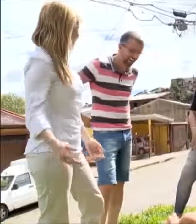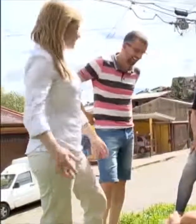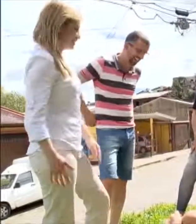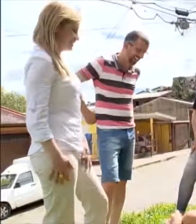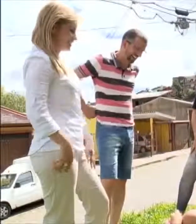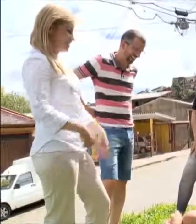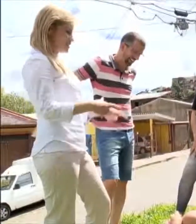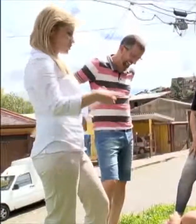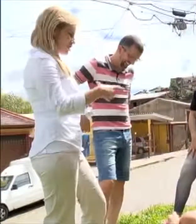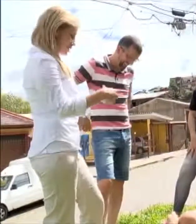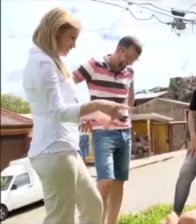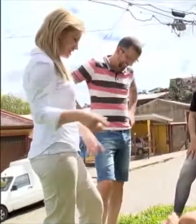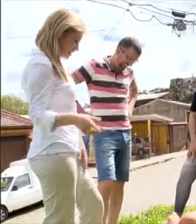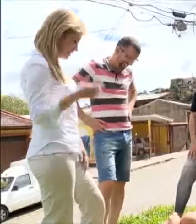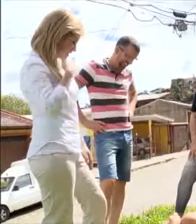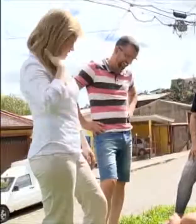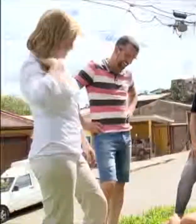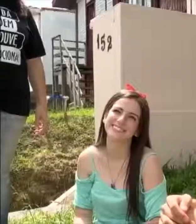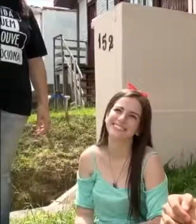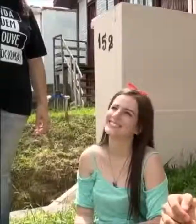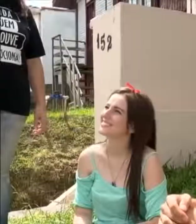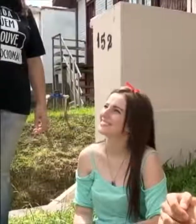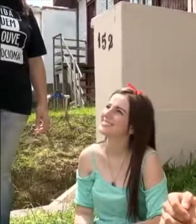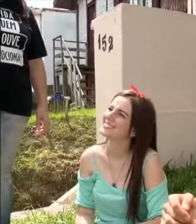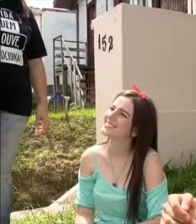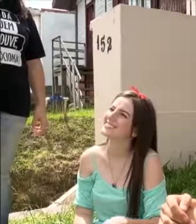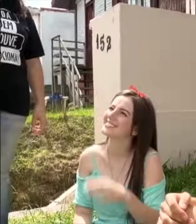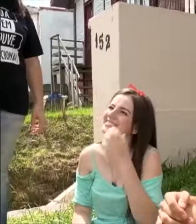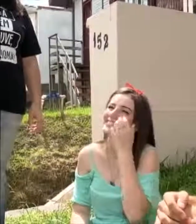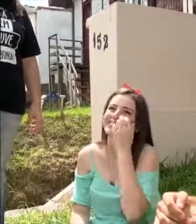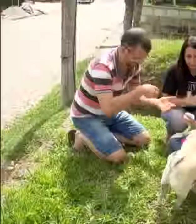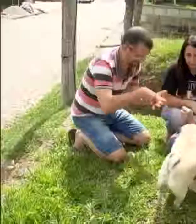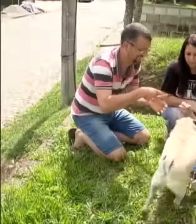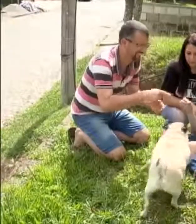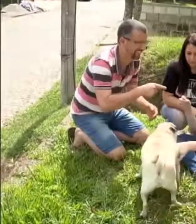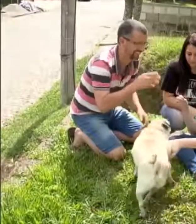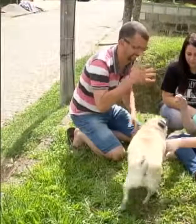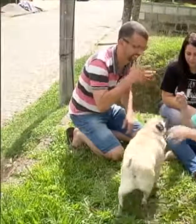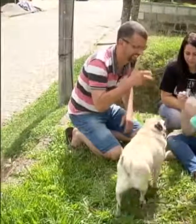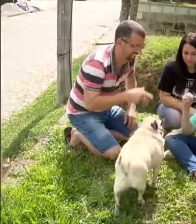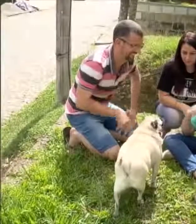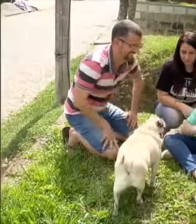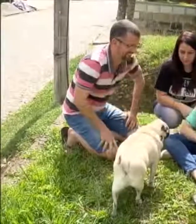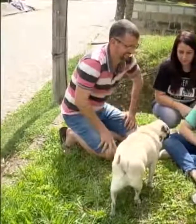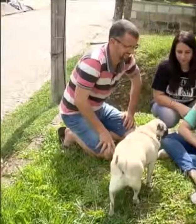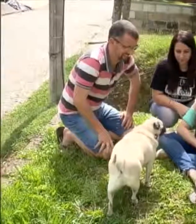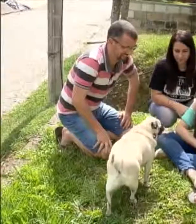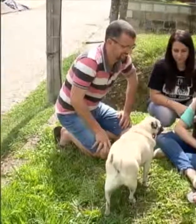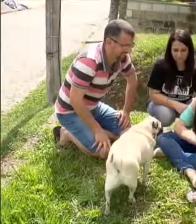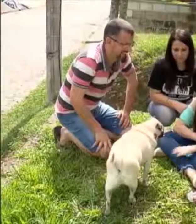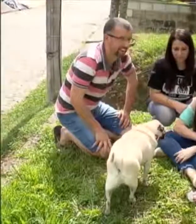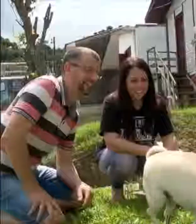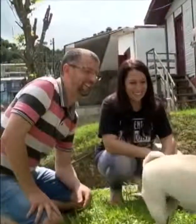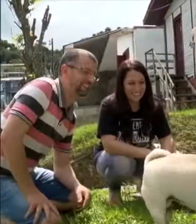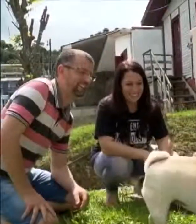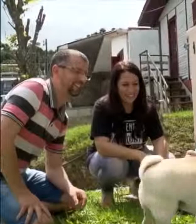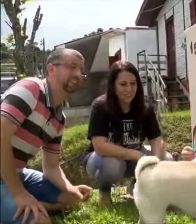foi a vez do pai descobrir o universo dos furtos. Hoje ele sente o maior orgulho dos filhos. Conta que Tainá